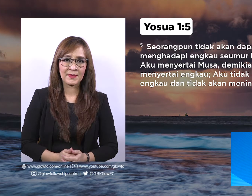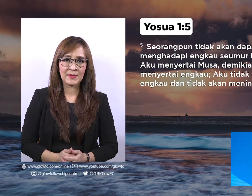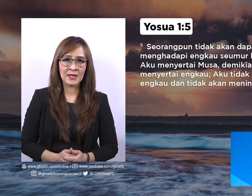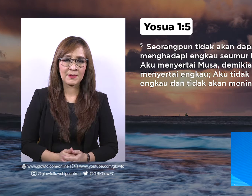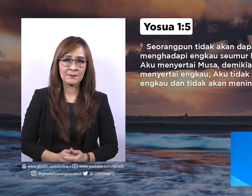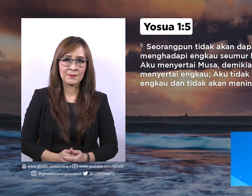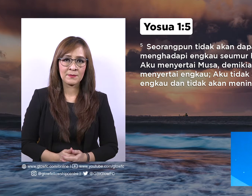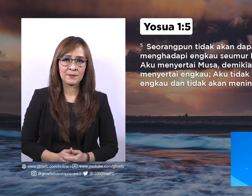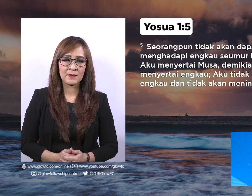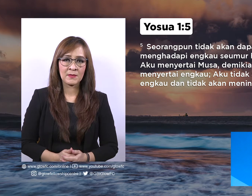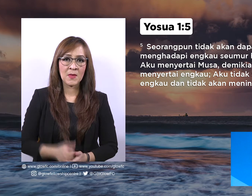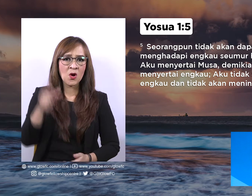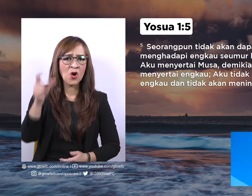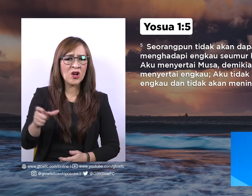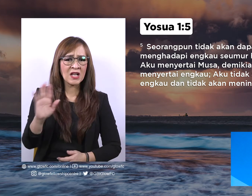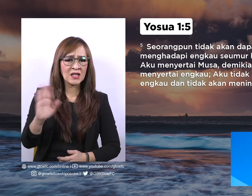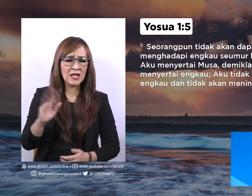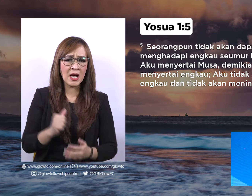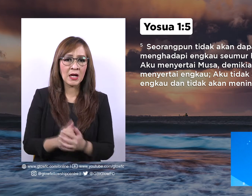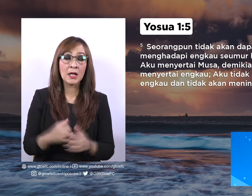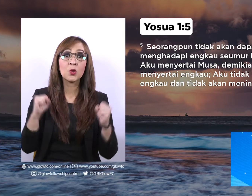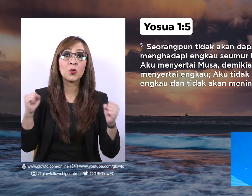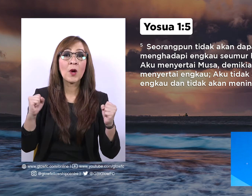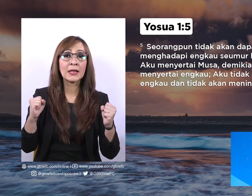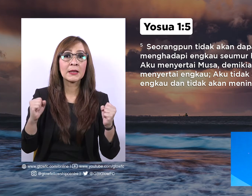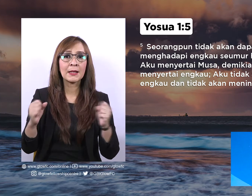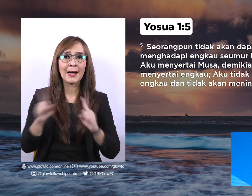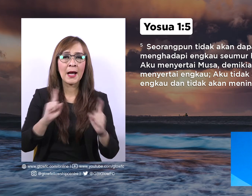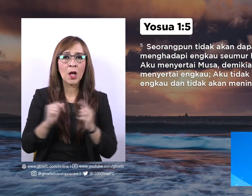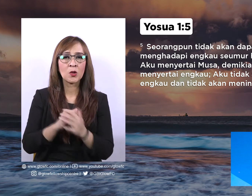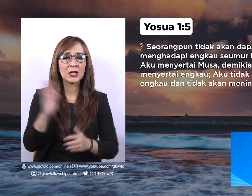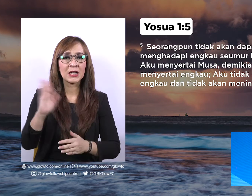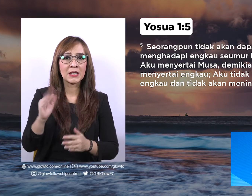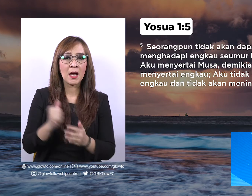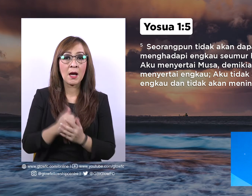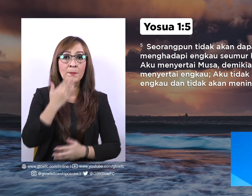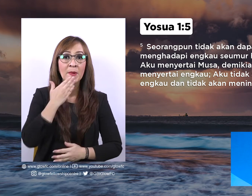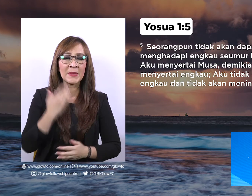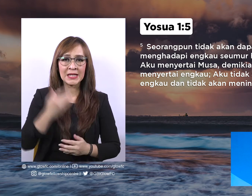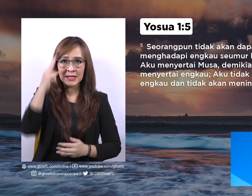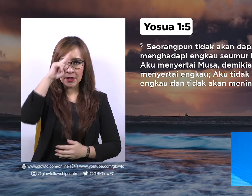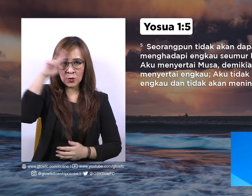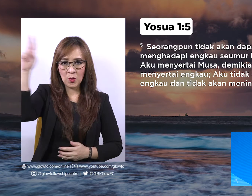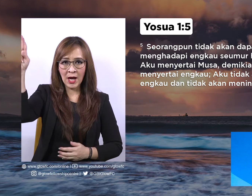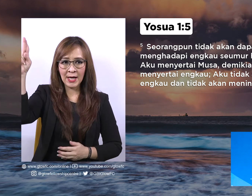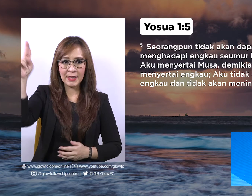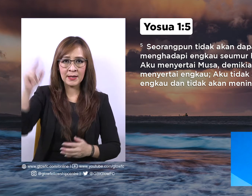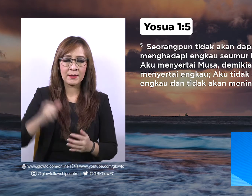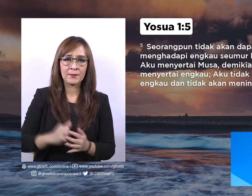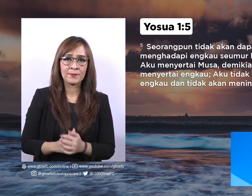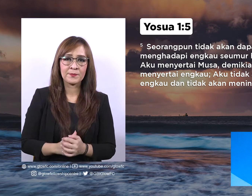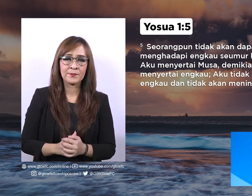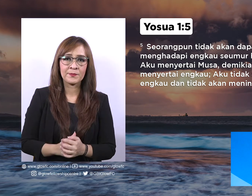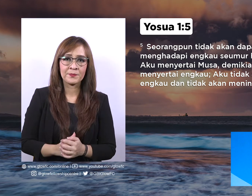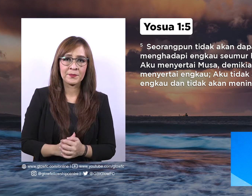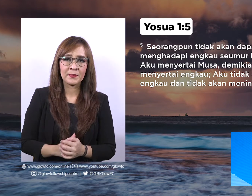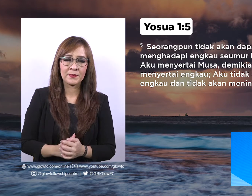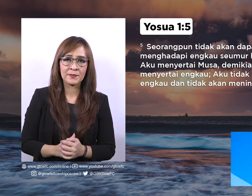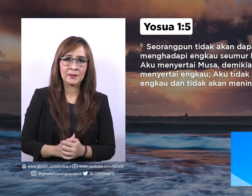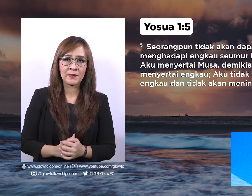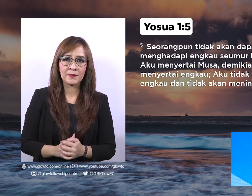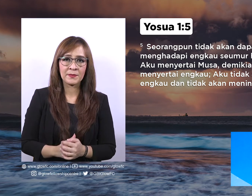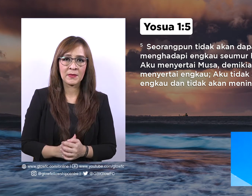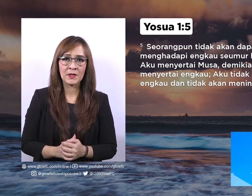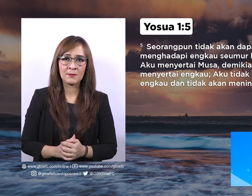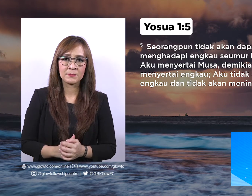Hai seorangpun tidak akan dapat bertahan menghadapi engkau seumur hidup Hai Alvino kamu tinggal dalam aku kamu mendekat kepada aku kamu